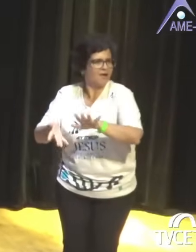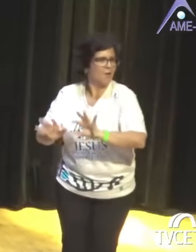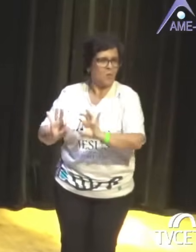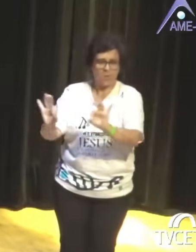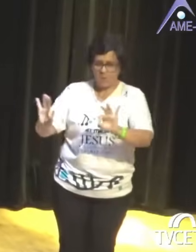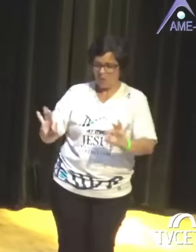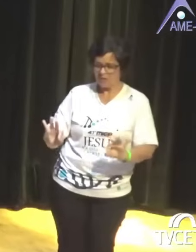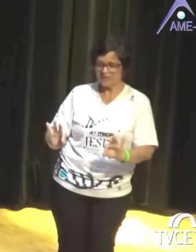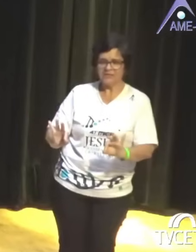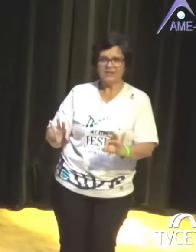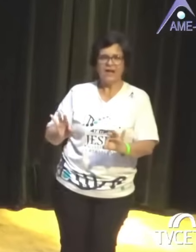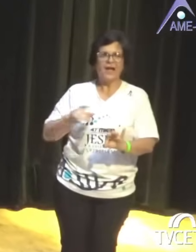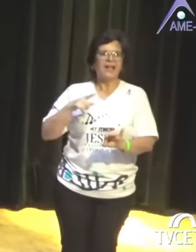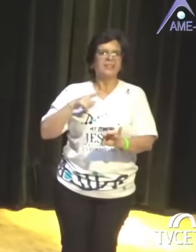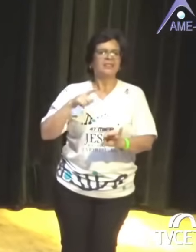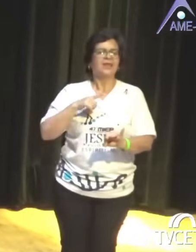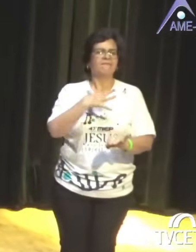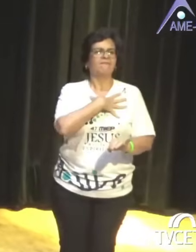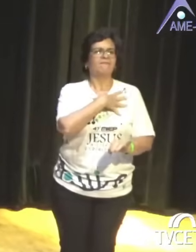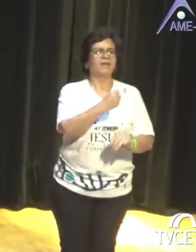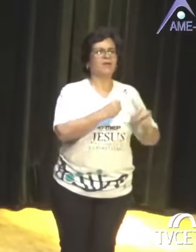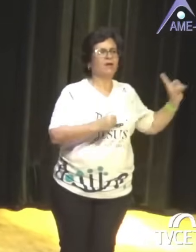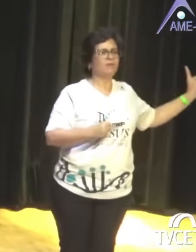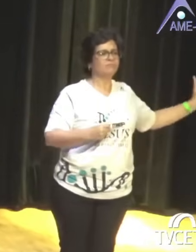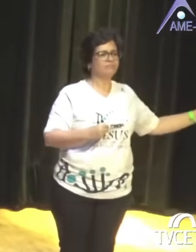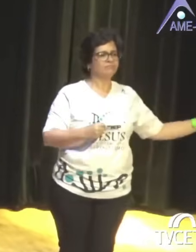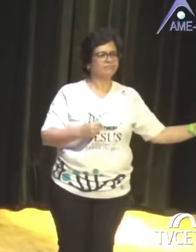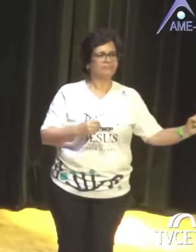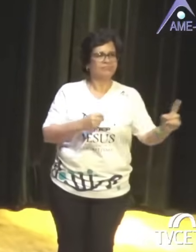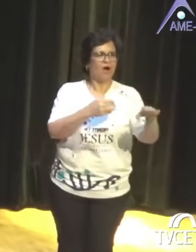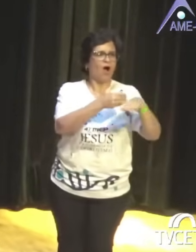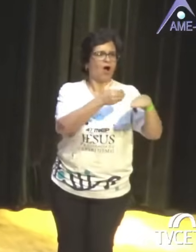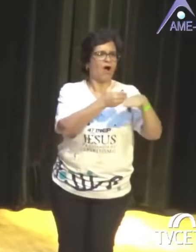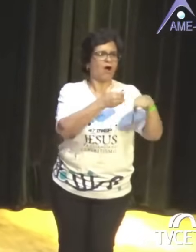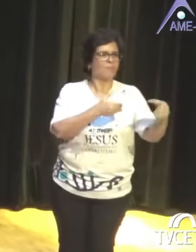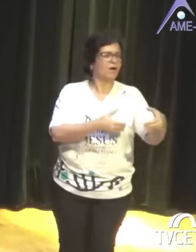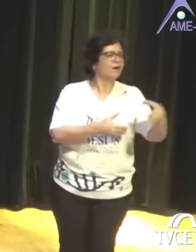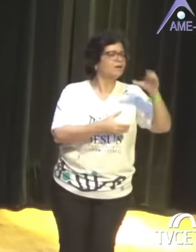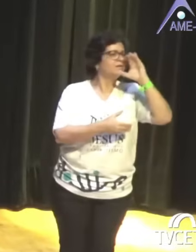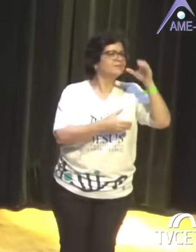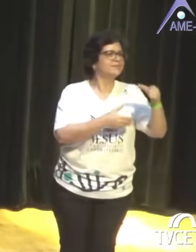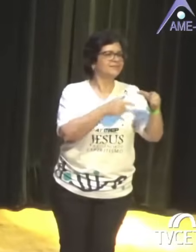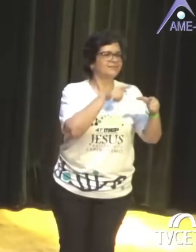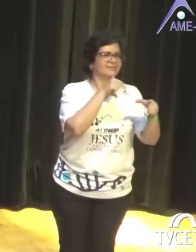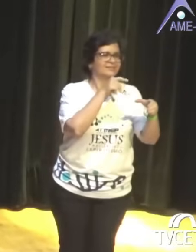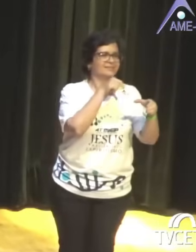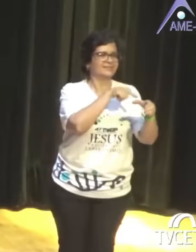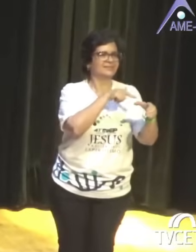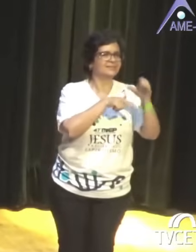cozinha sai um filho lá de dentro Pega um copo toma água é